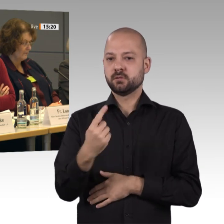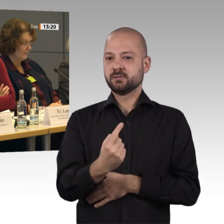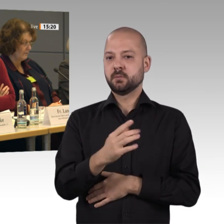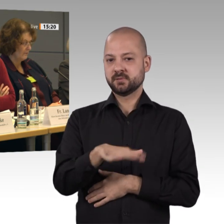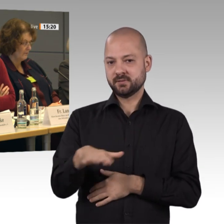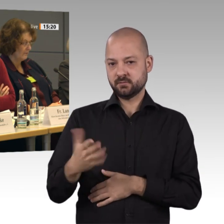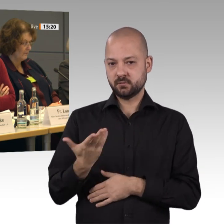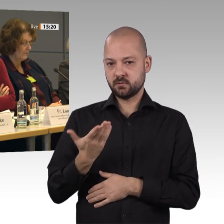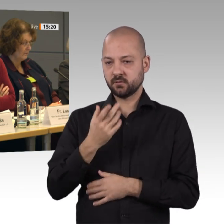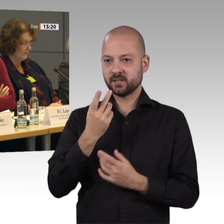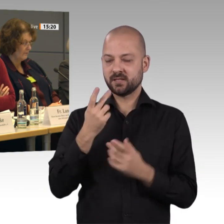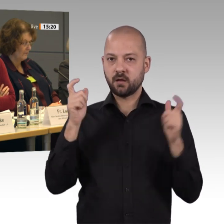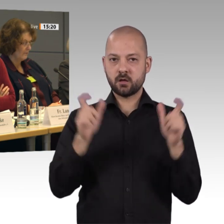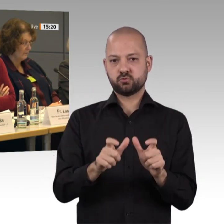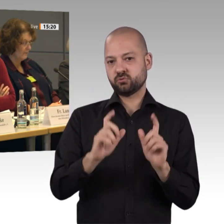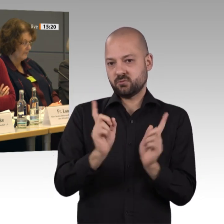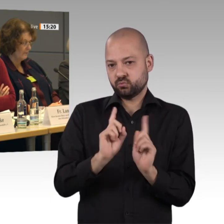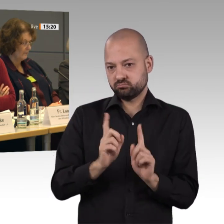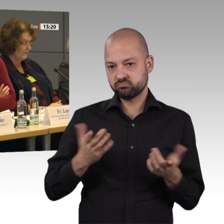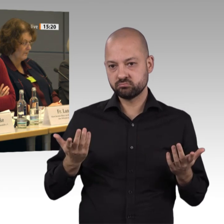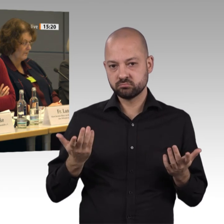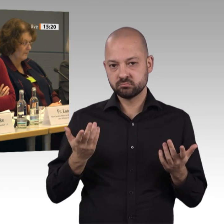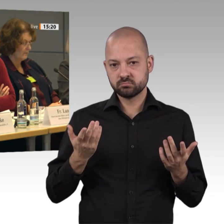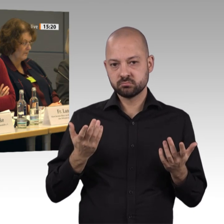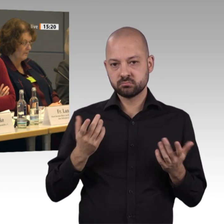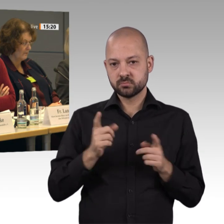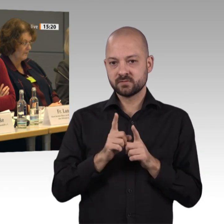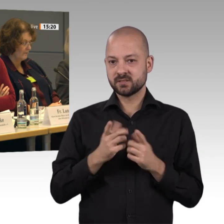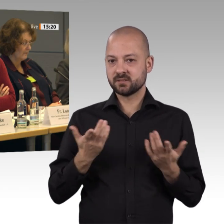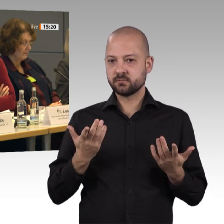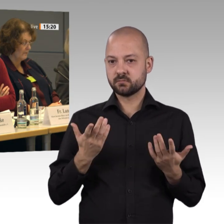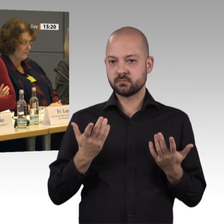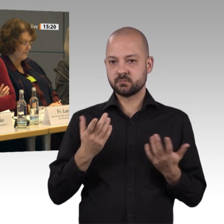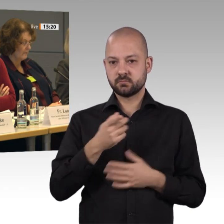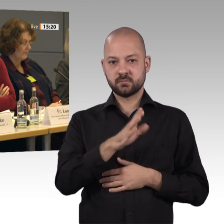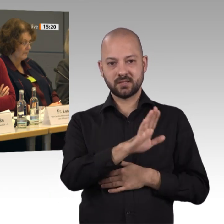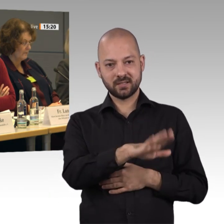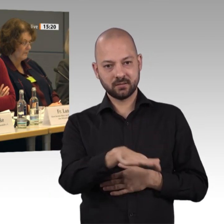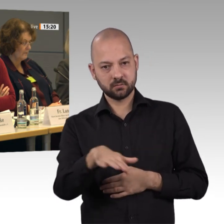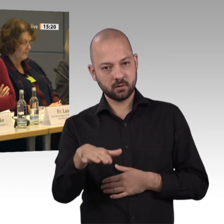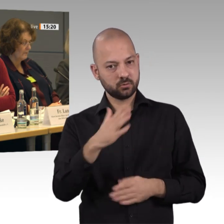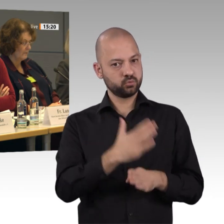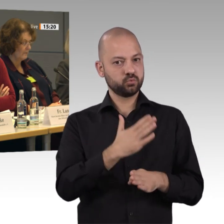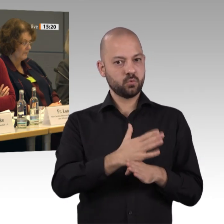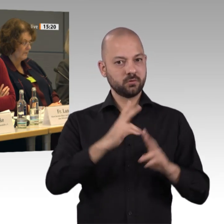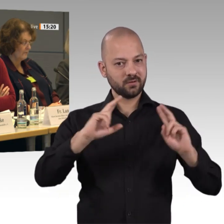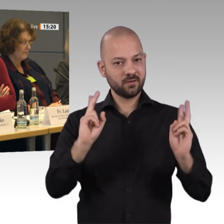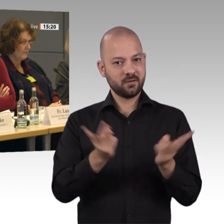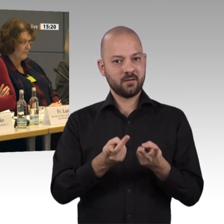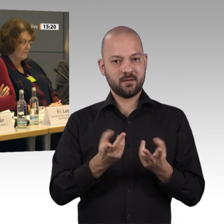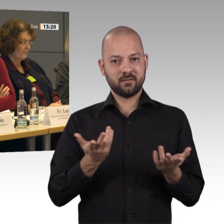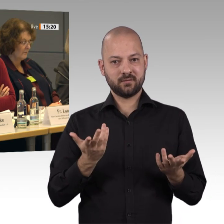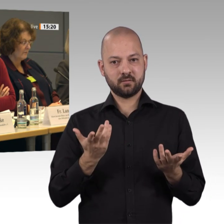dort aufzuheben, damit es keinerlei Schranken gibt, dass Eltern Eingliederungshilfeleistungen für ihre Kinder in Anspruch nehmen im Sinne